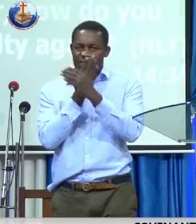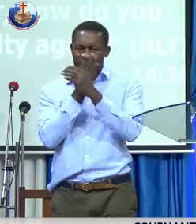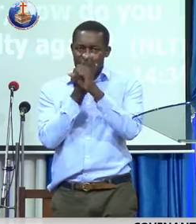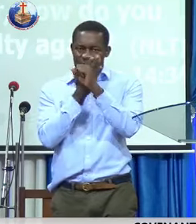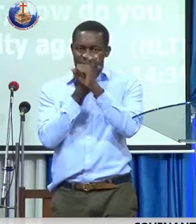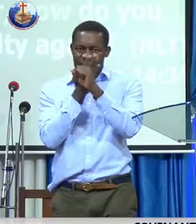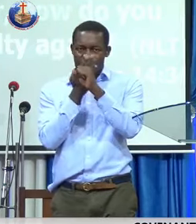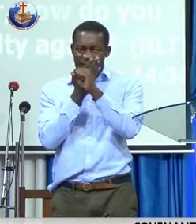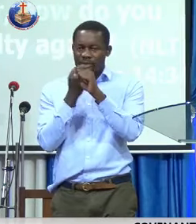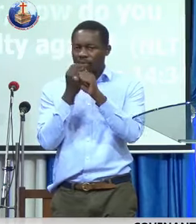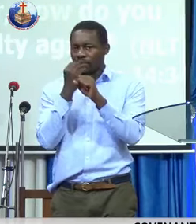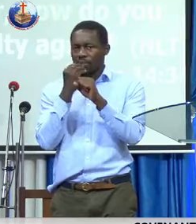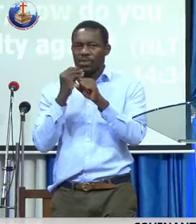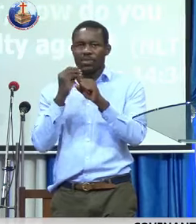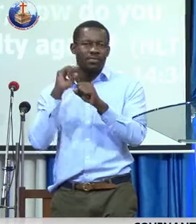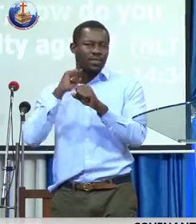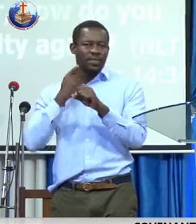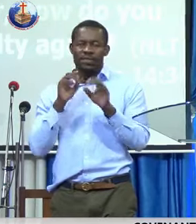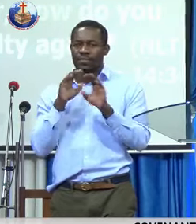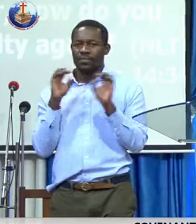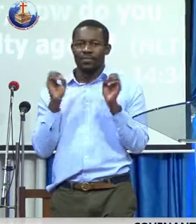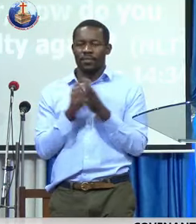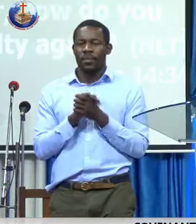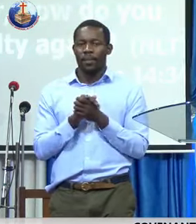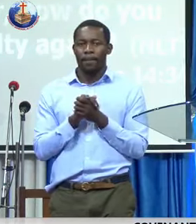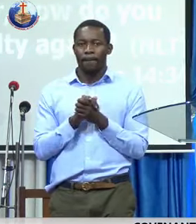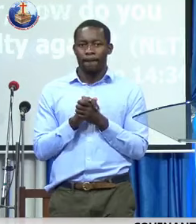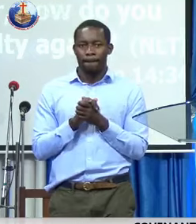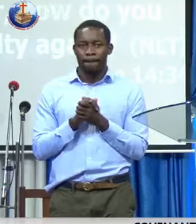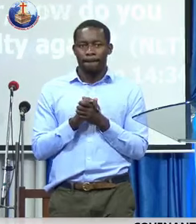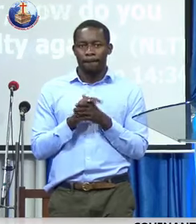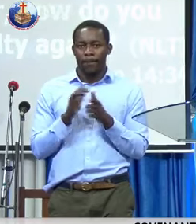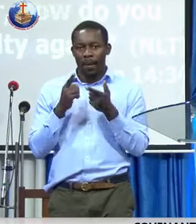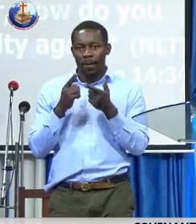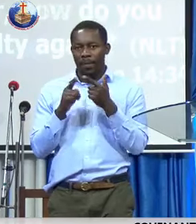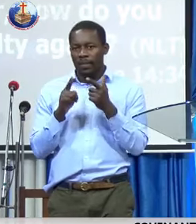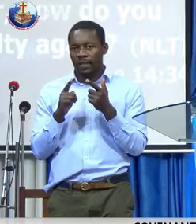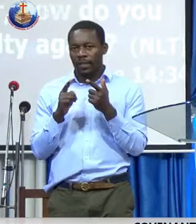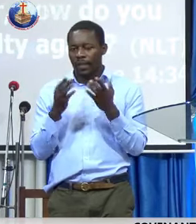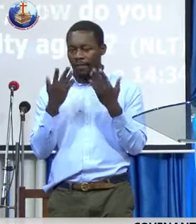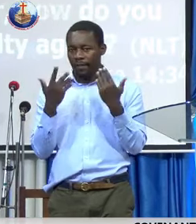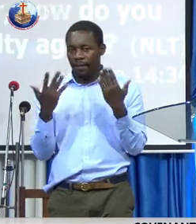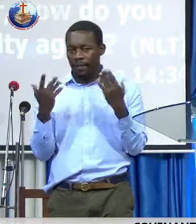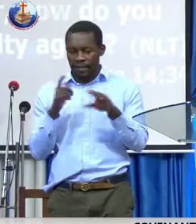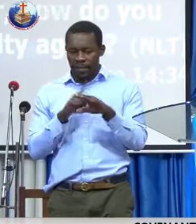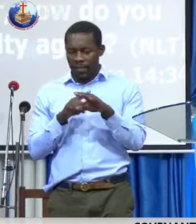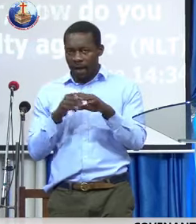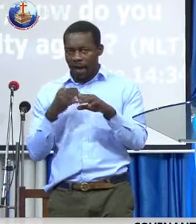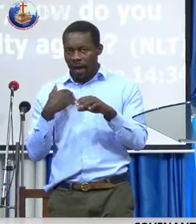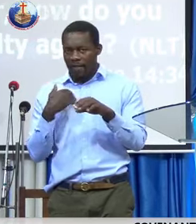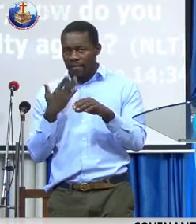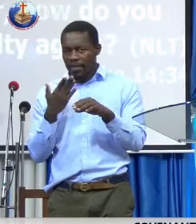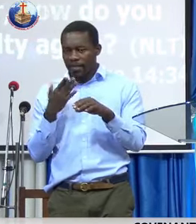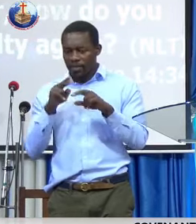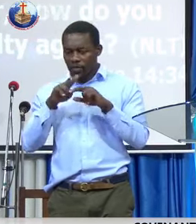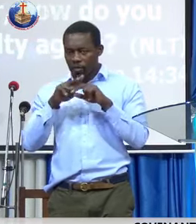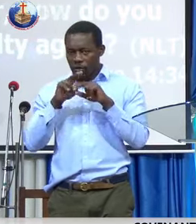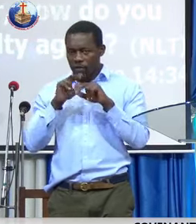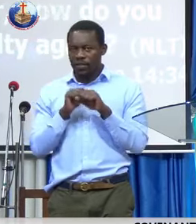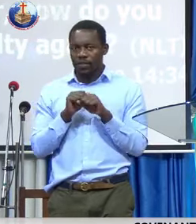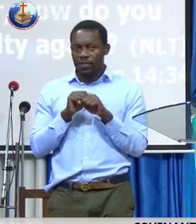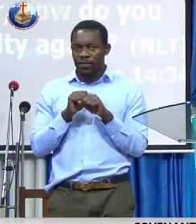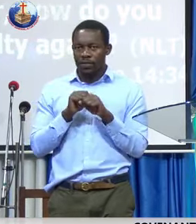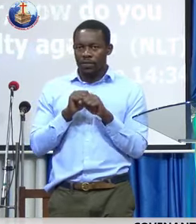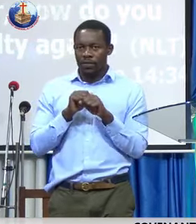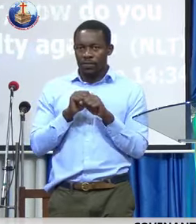kwamba hiyo siku nyama sio tamu. But anything the moment it encounters salt. Lakini chochote kinapokutana na